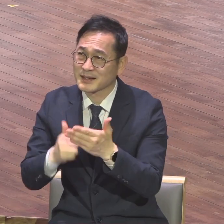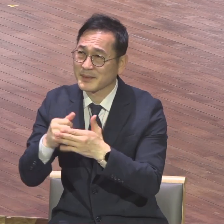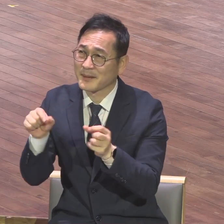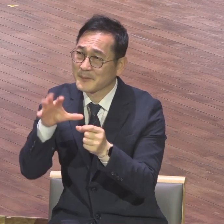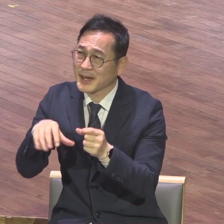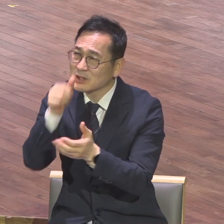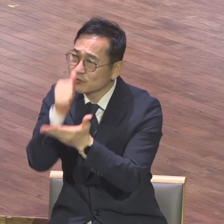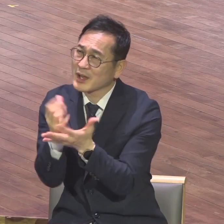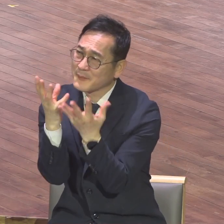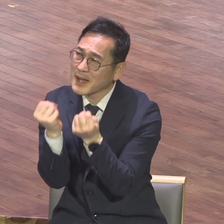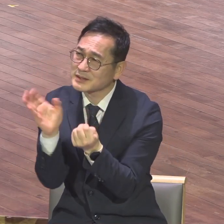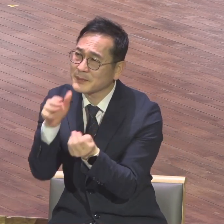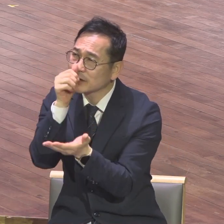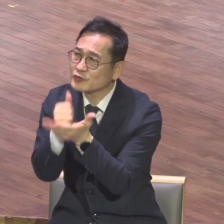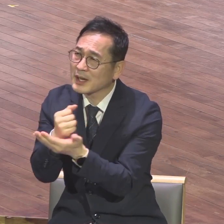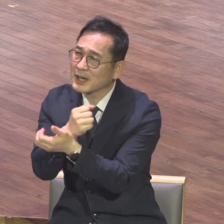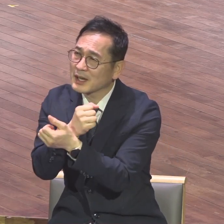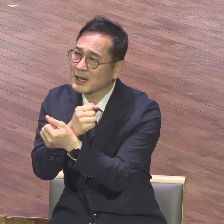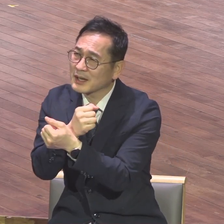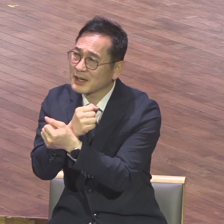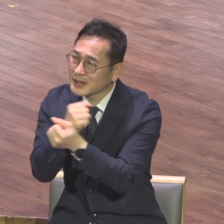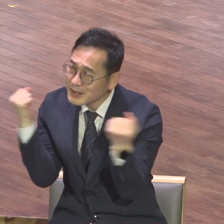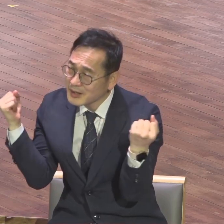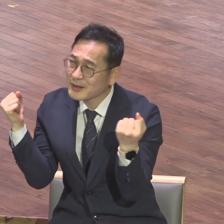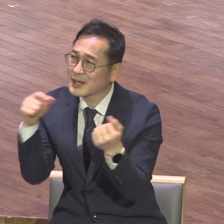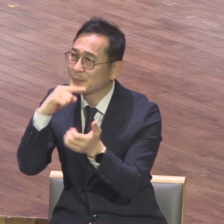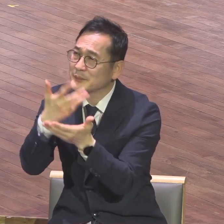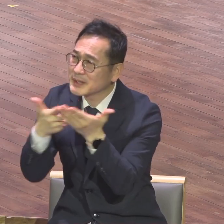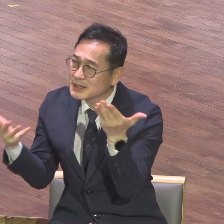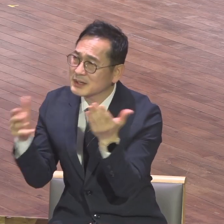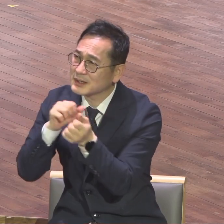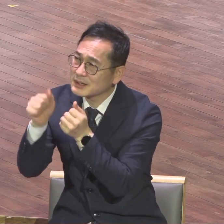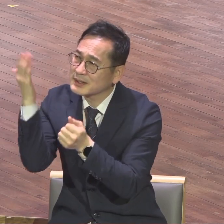많았지만 예수의 피로 시선받게 하심을 감사합니다.